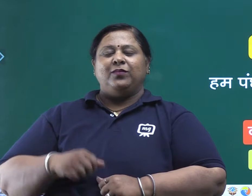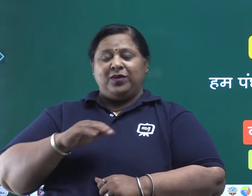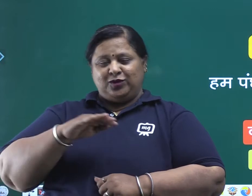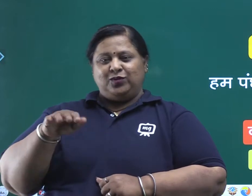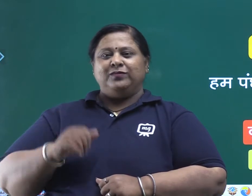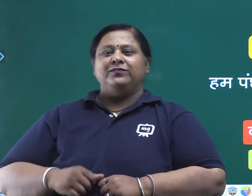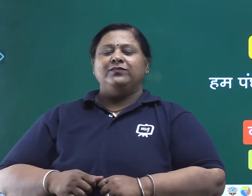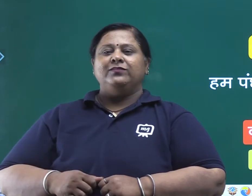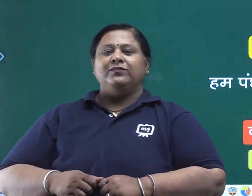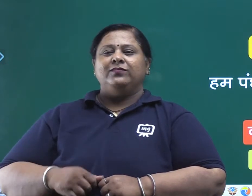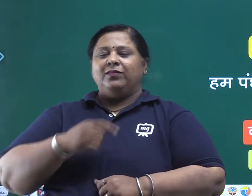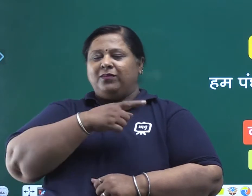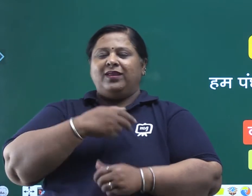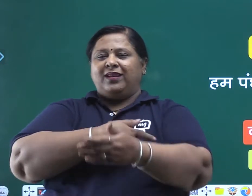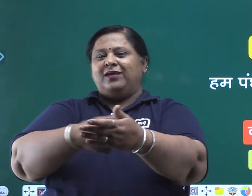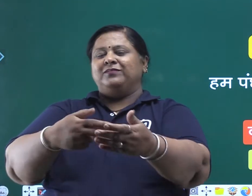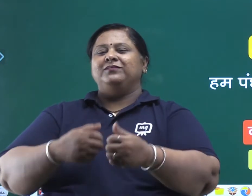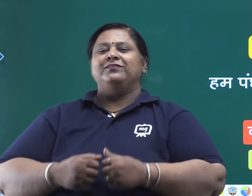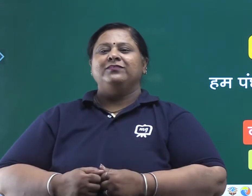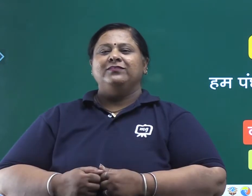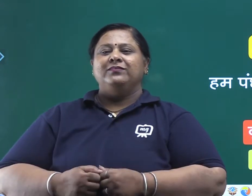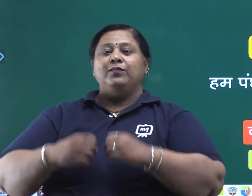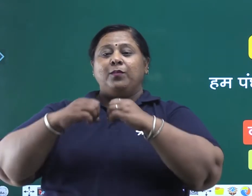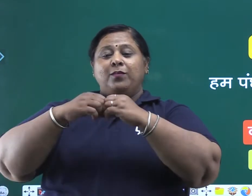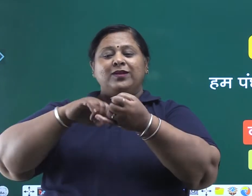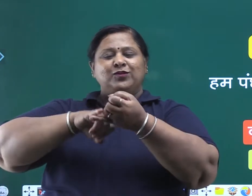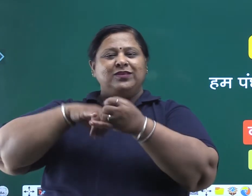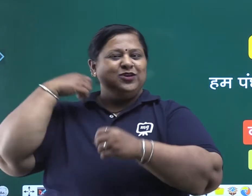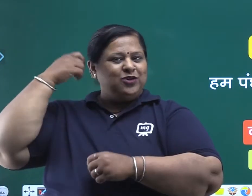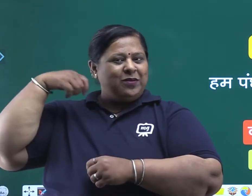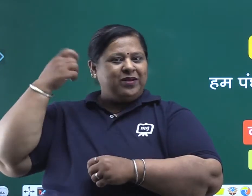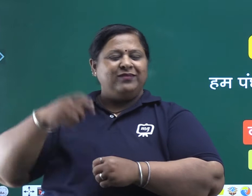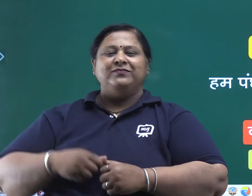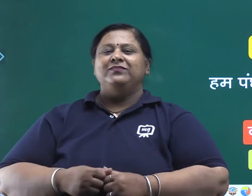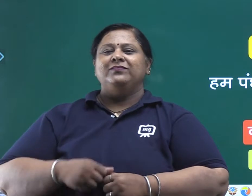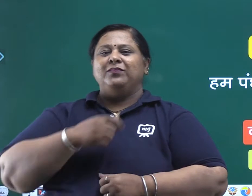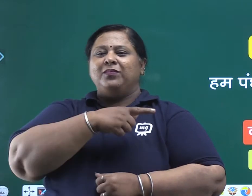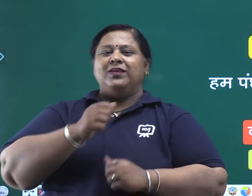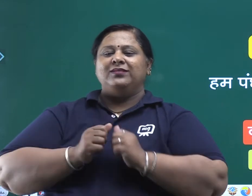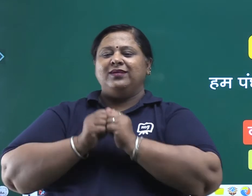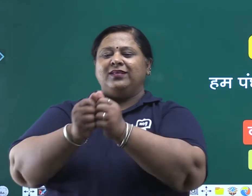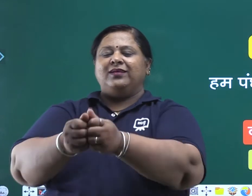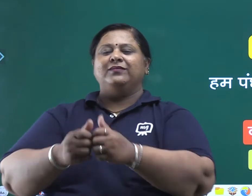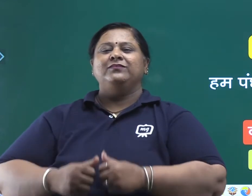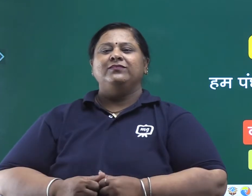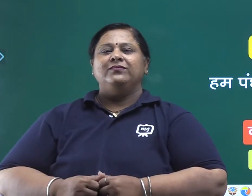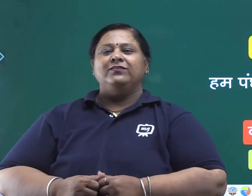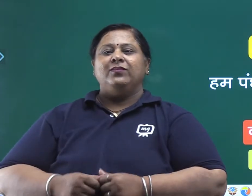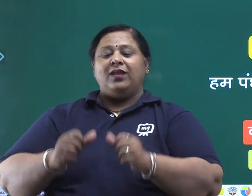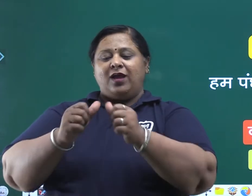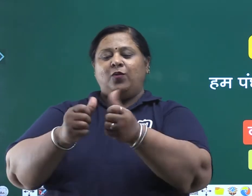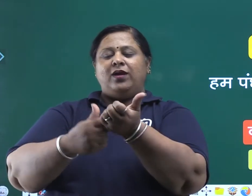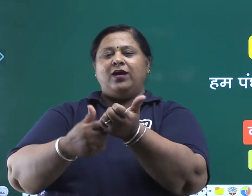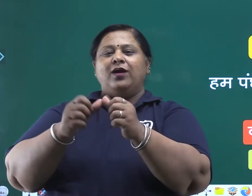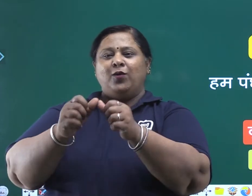बच्चों, मेरा नाम ब्रिजसुंदर शर्मा, मेरे साथ हैं अरुणा